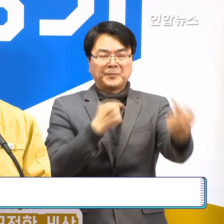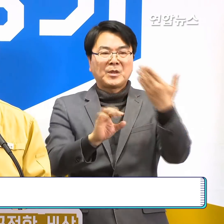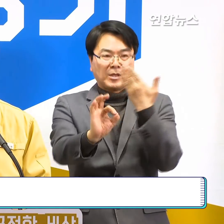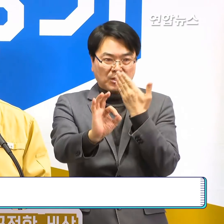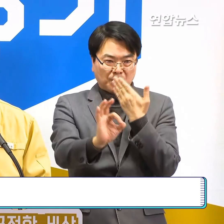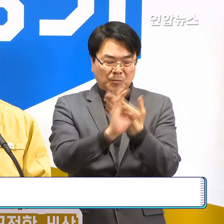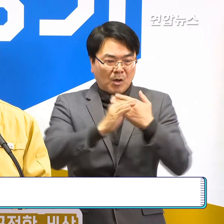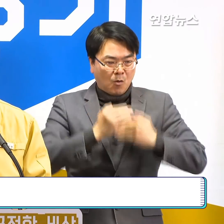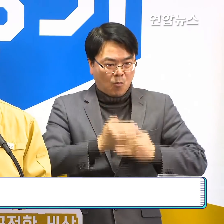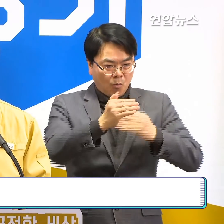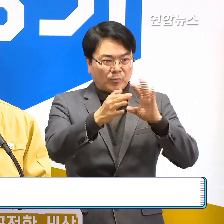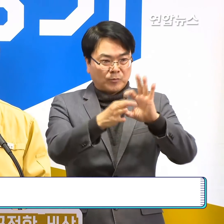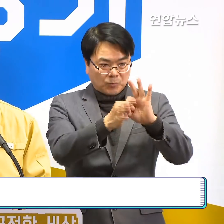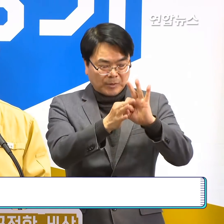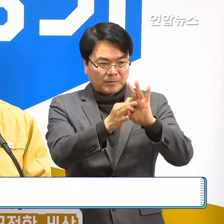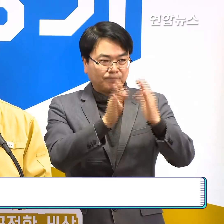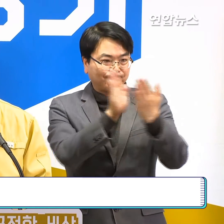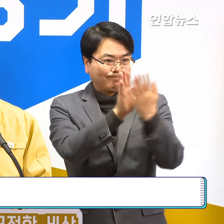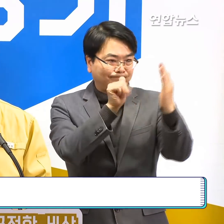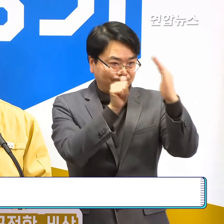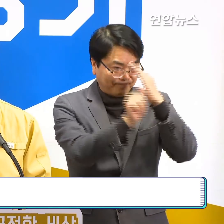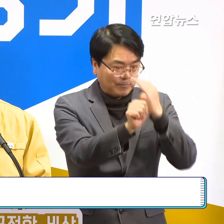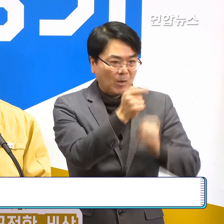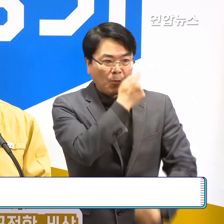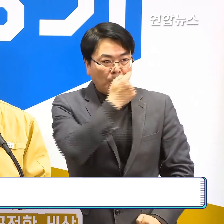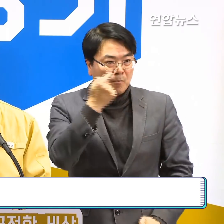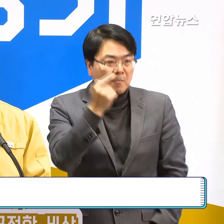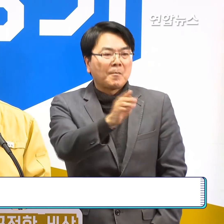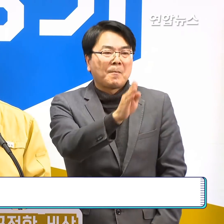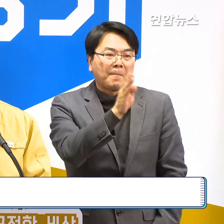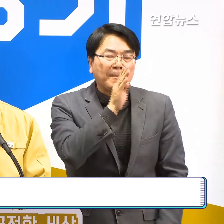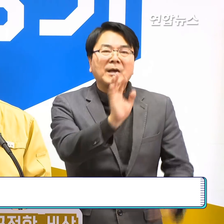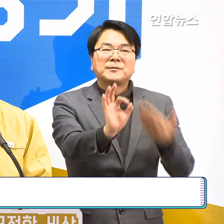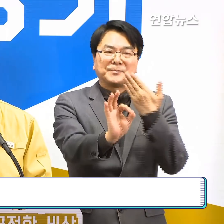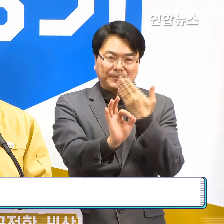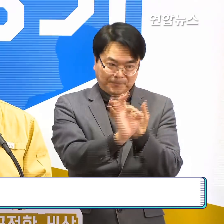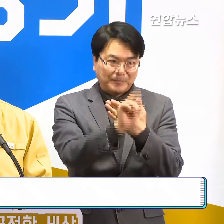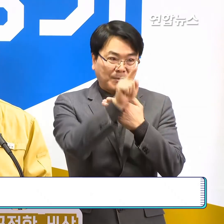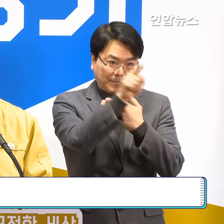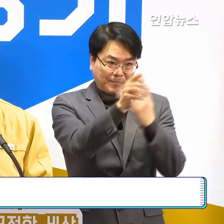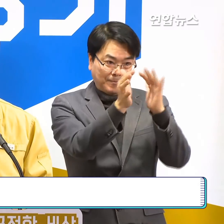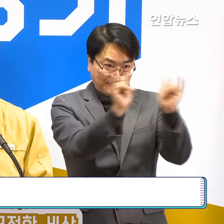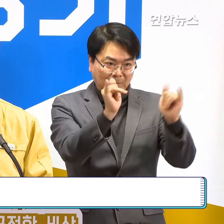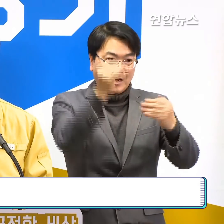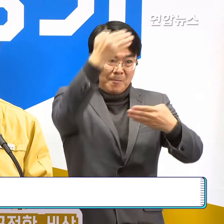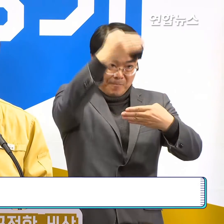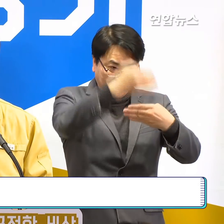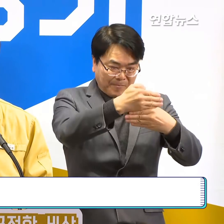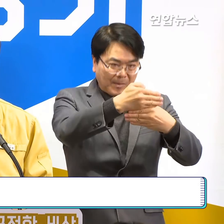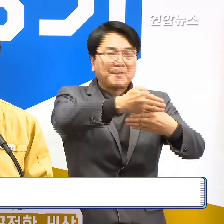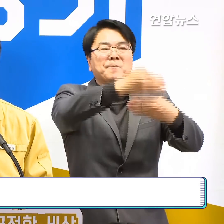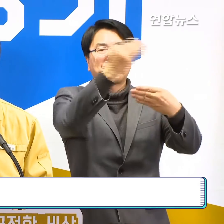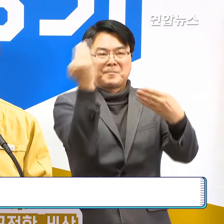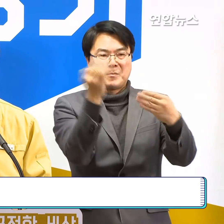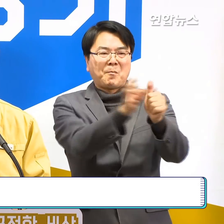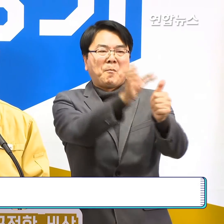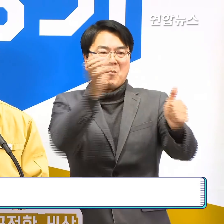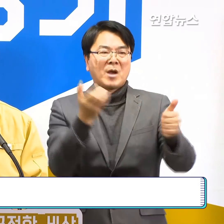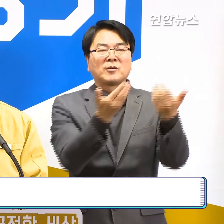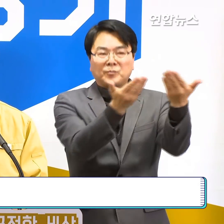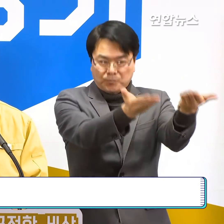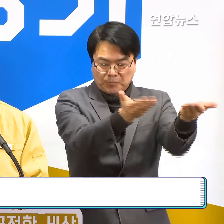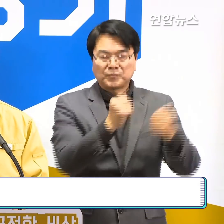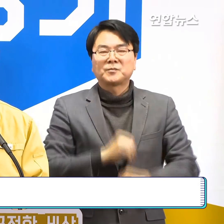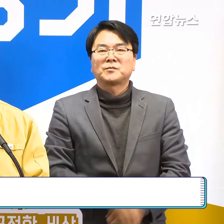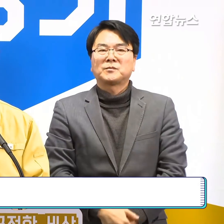통해서 확인을 하고 사실로 밝혀지면 대상에서 즉시 제외하고 공시하도록 하겠습니다.